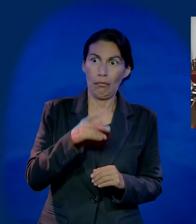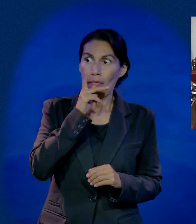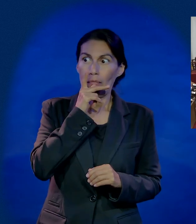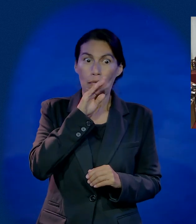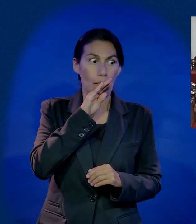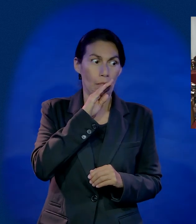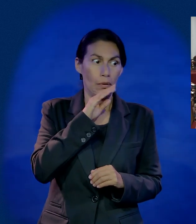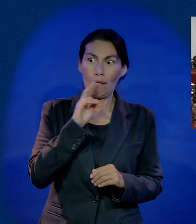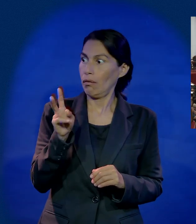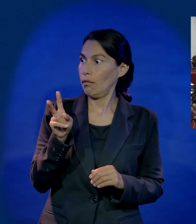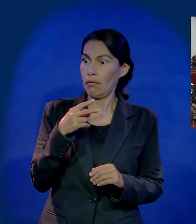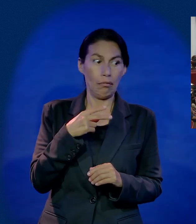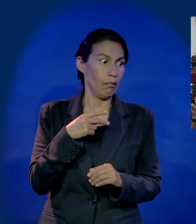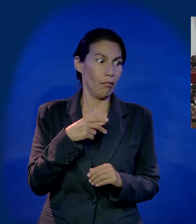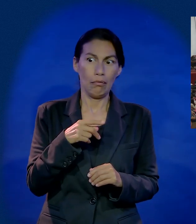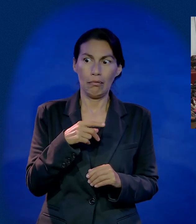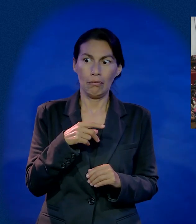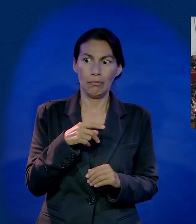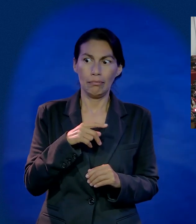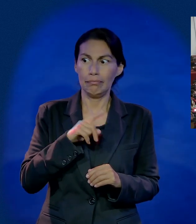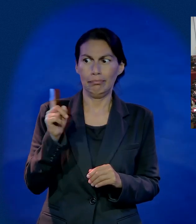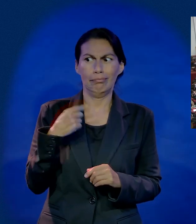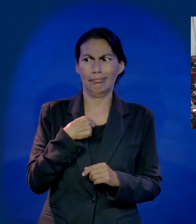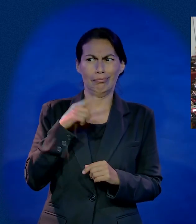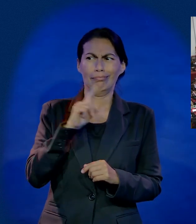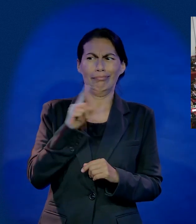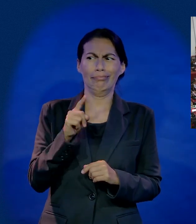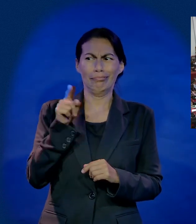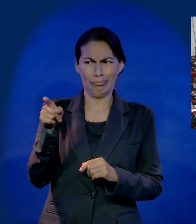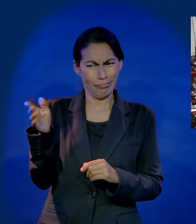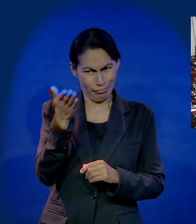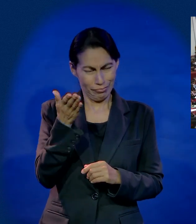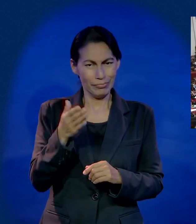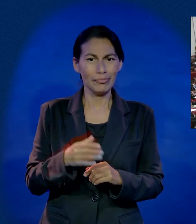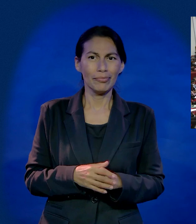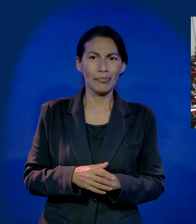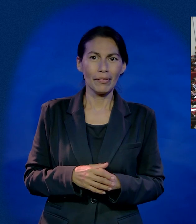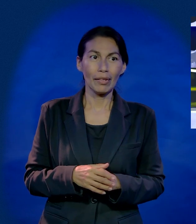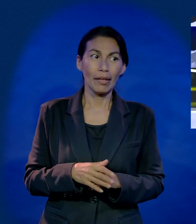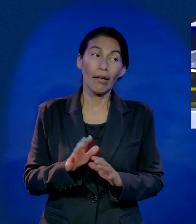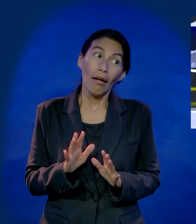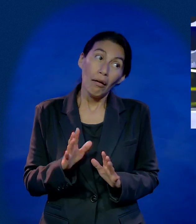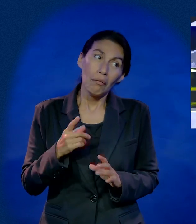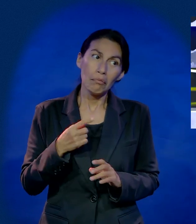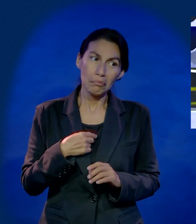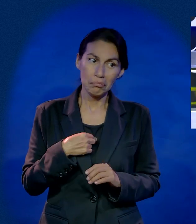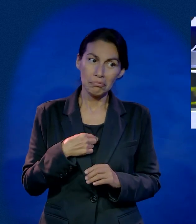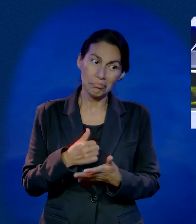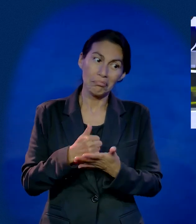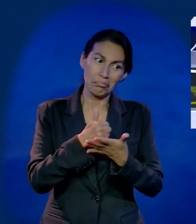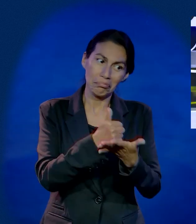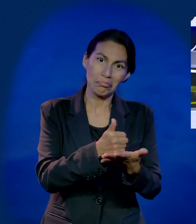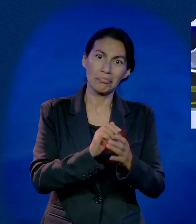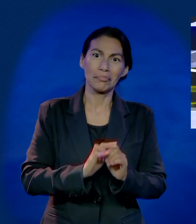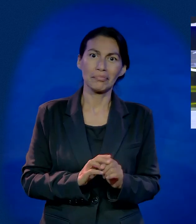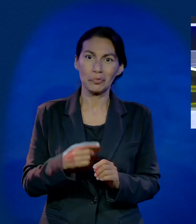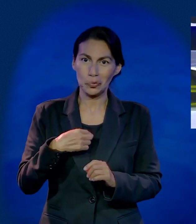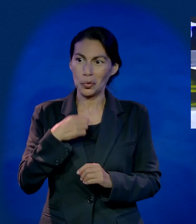ayudarme. Papá o mamá. Yo volteo a ver a Anaí, Anaí dice, ni se te ocurra, ve tú.